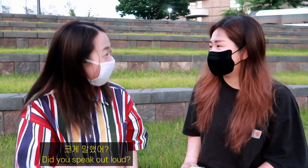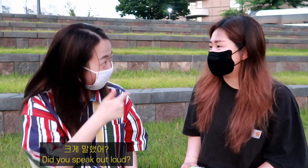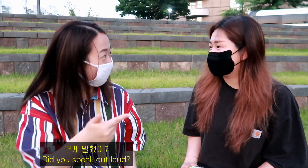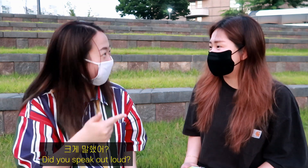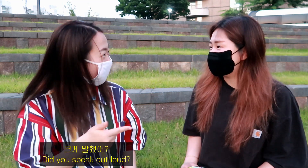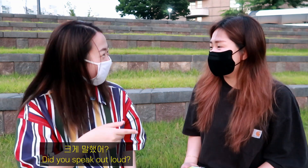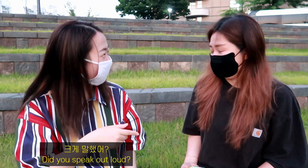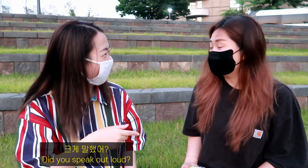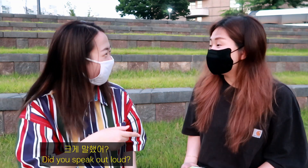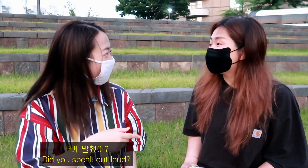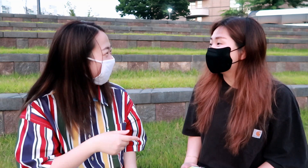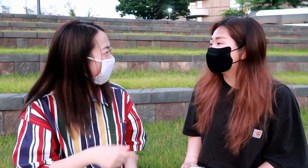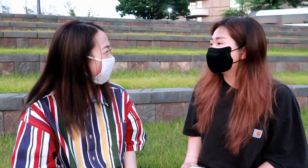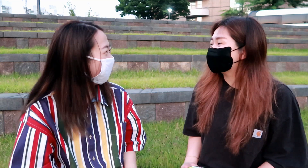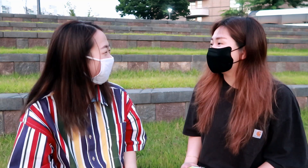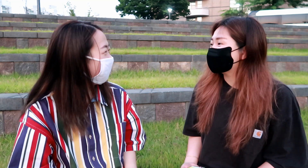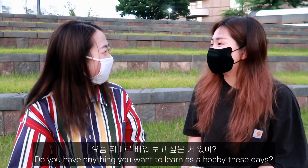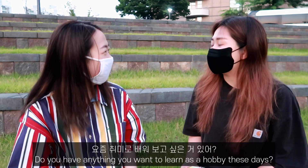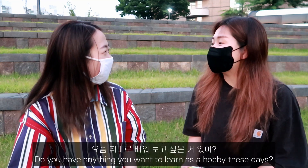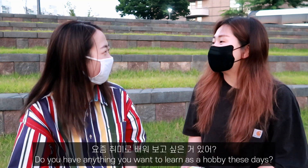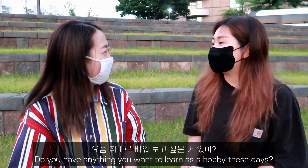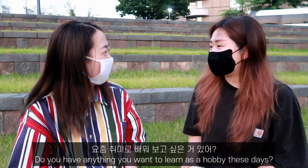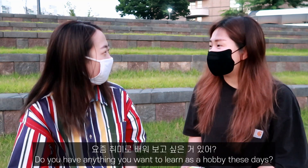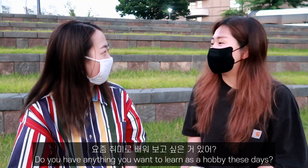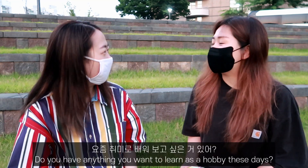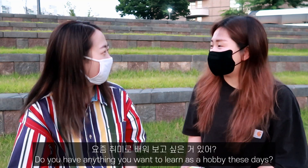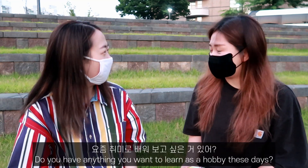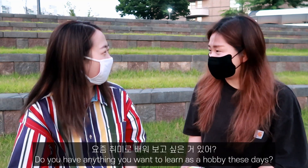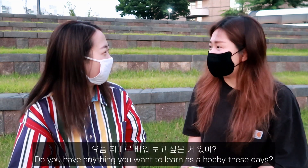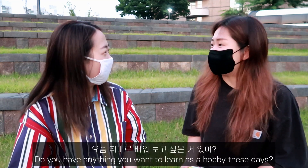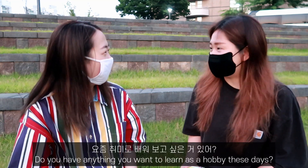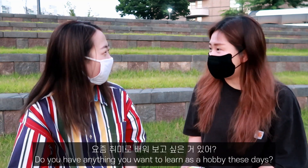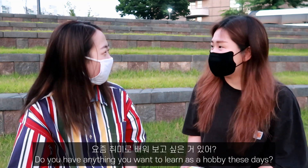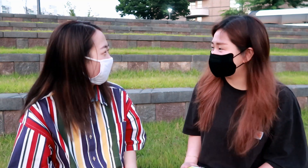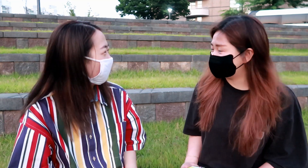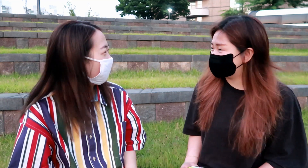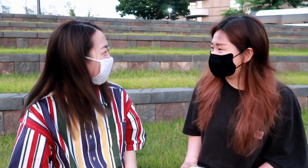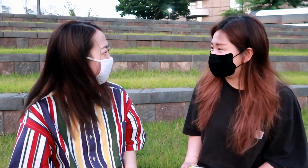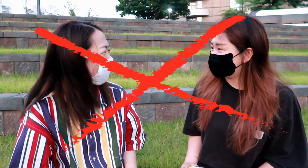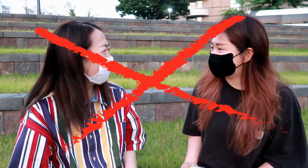크게 말했어? 요즘 취미로 배워보고 싶은 거 있어?